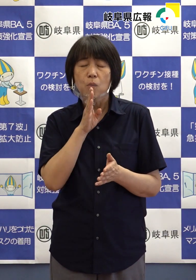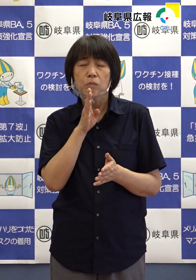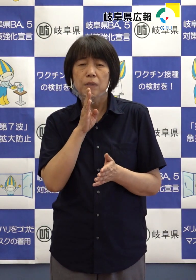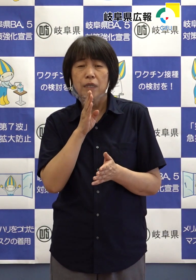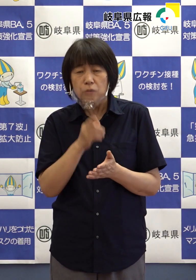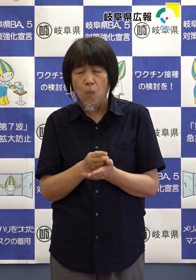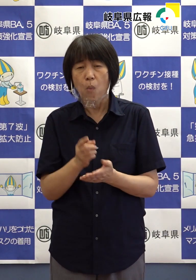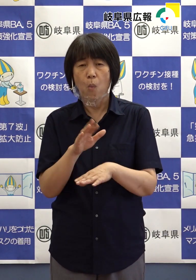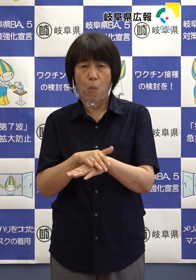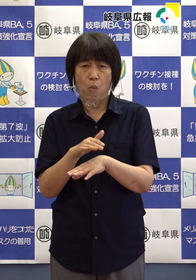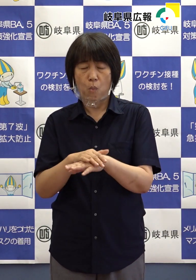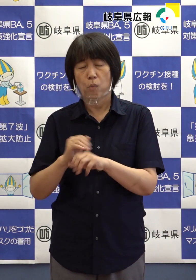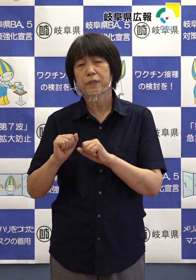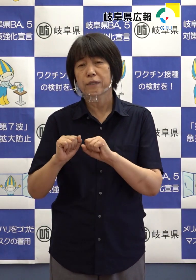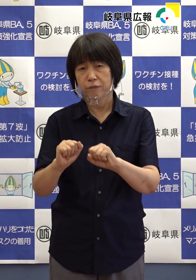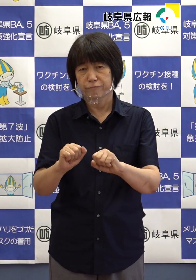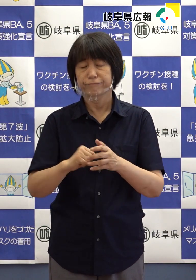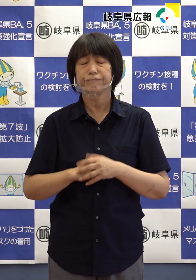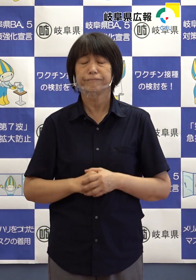今回のか